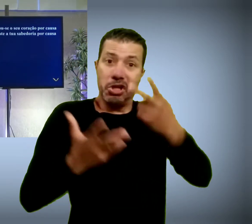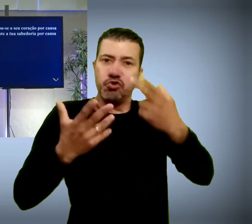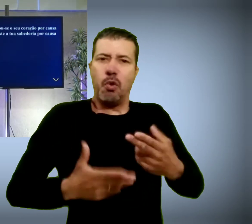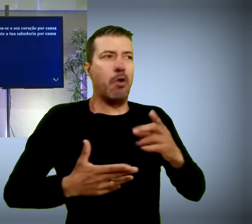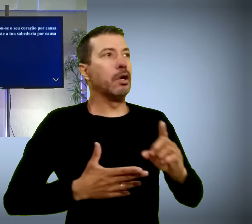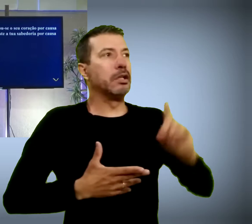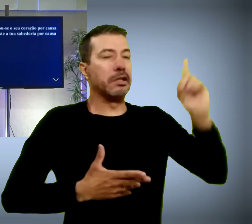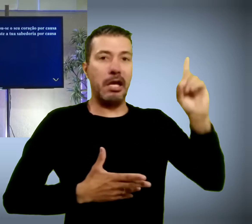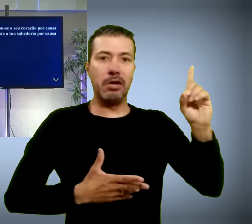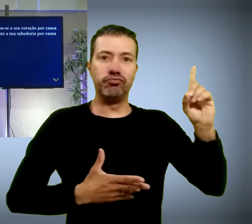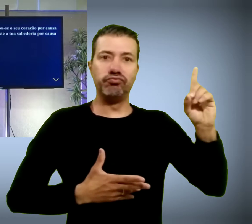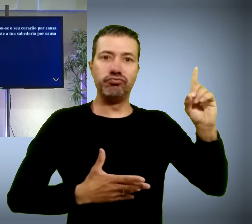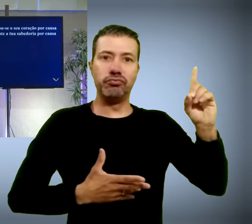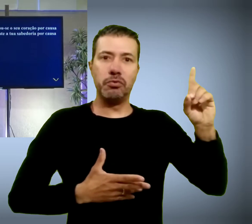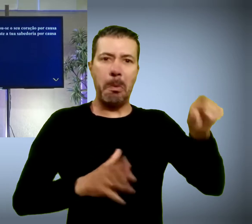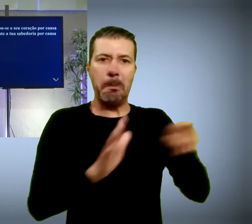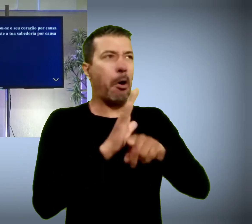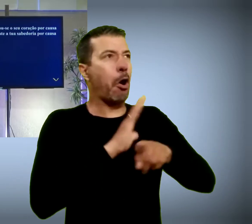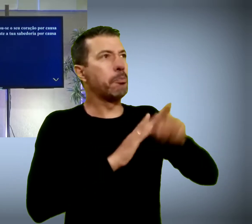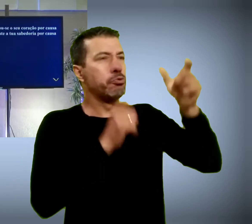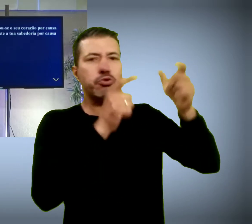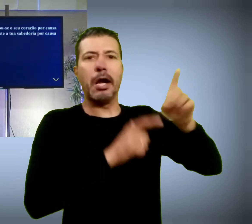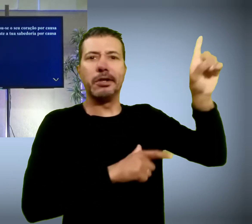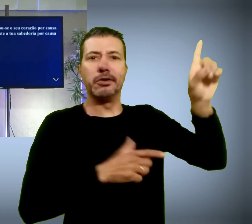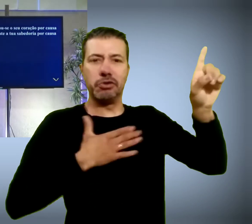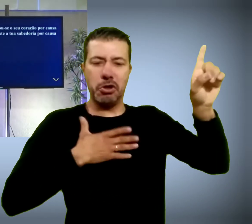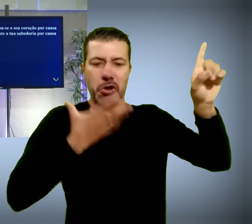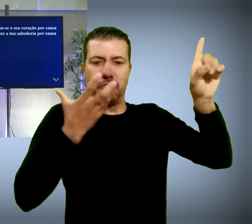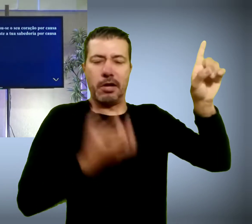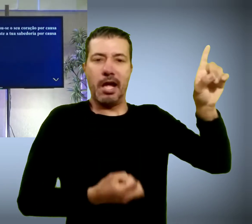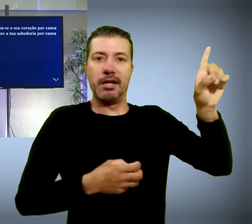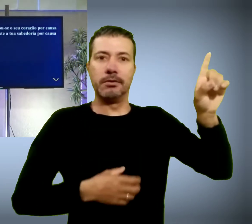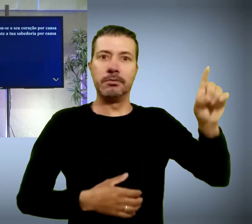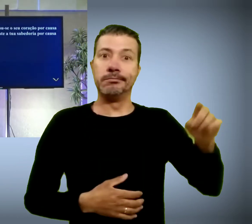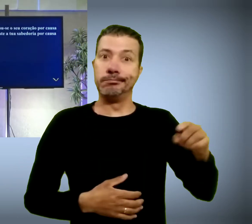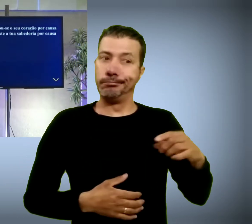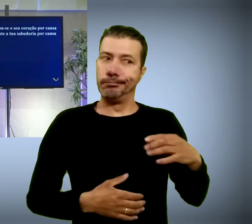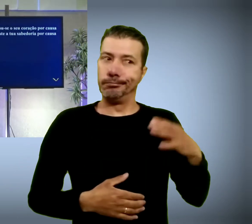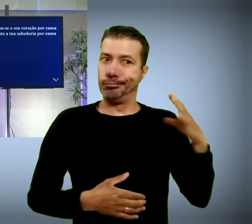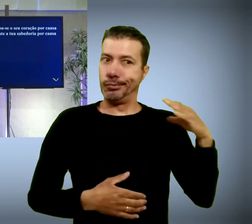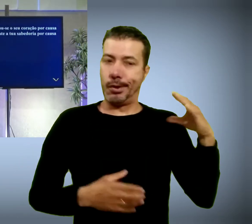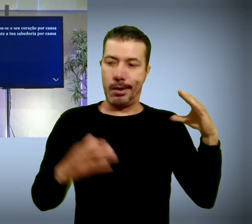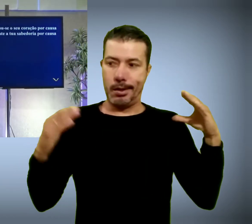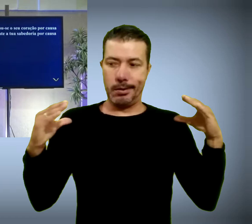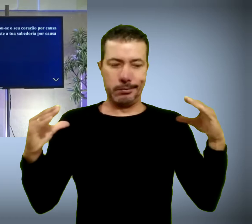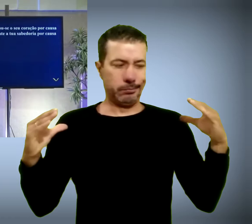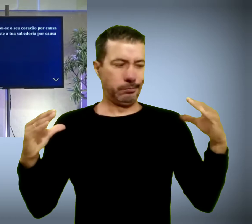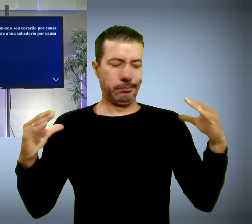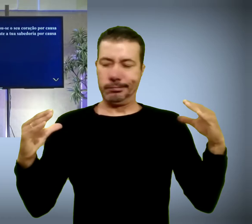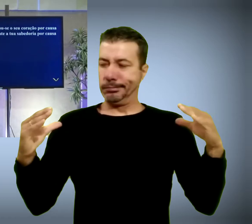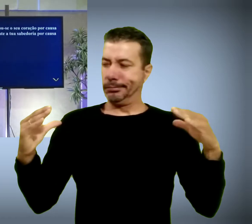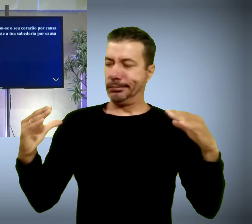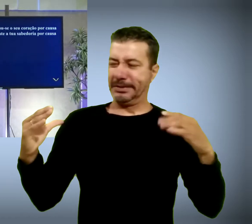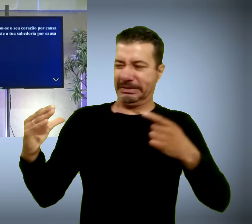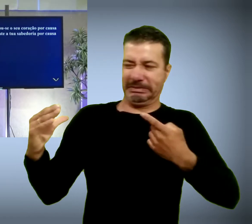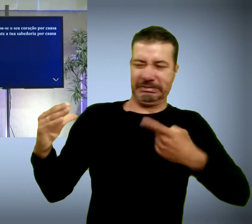semelhante a Deus, eu quero o lugar de Deus. E os outros anjos, evidentemente, discordaram